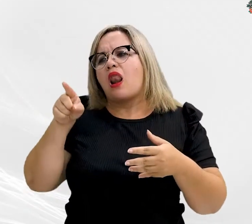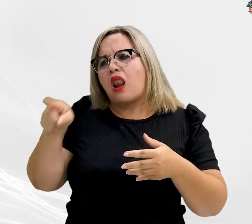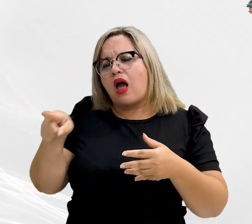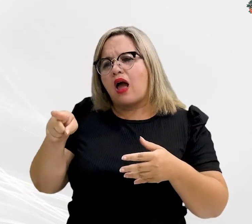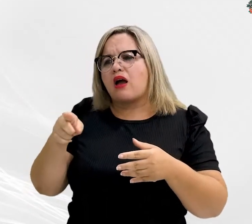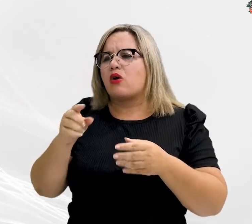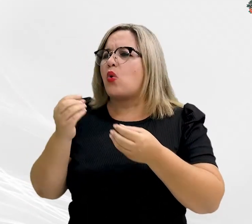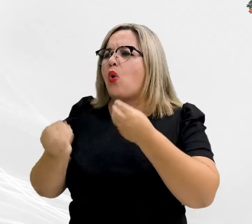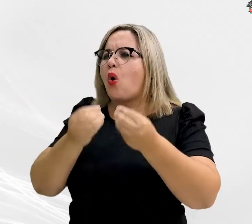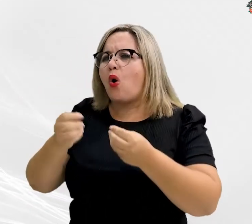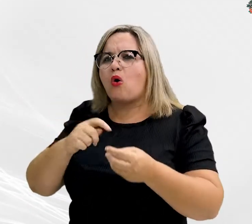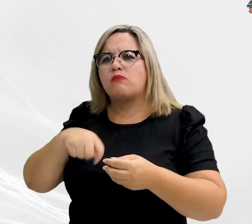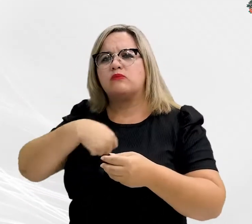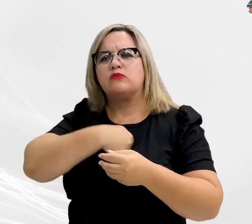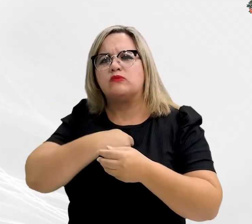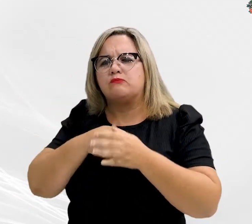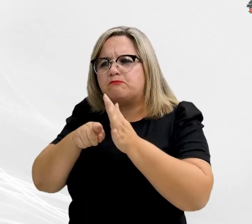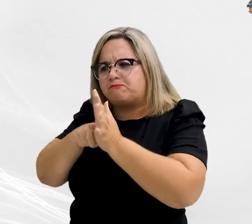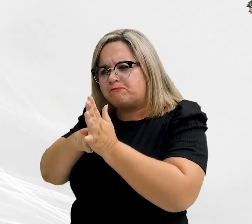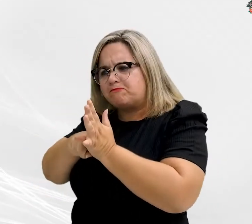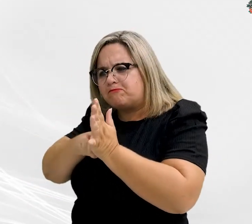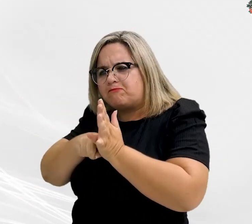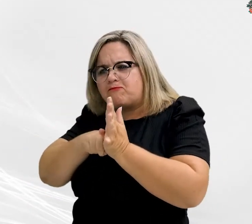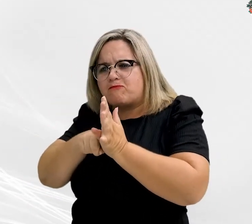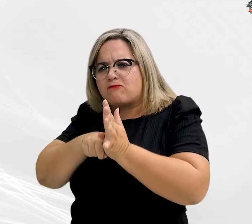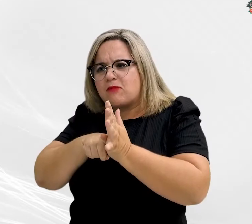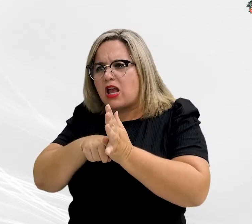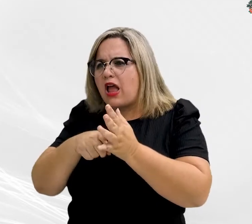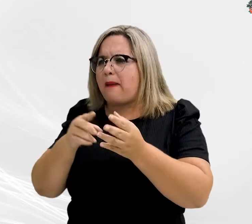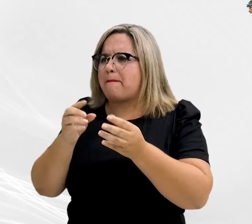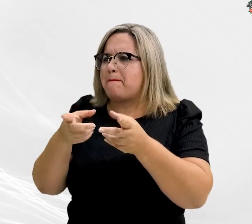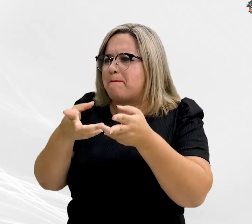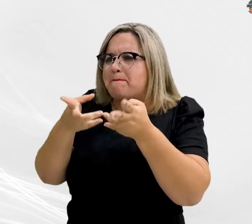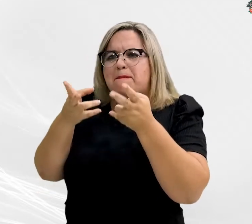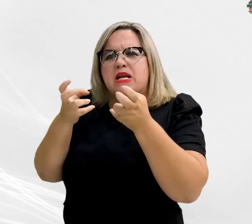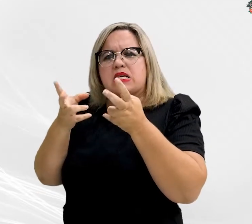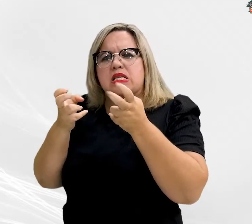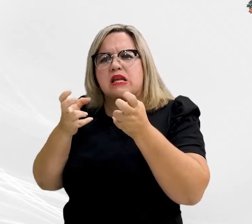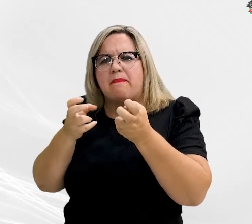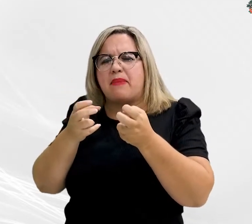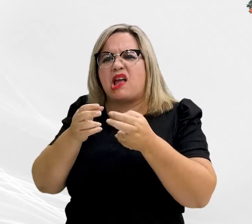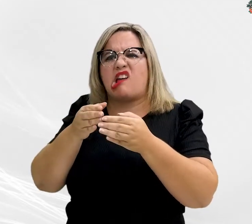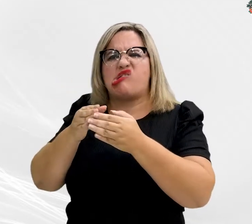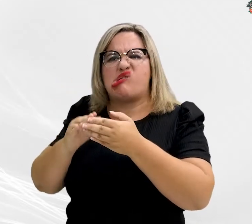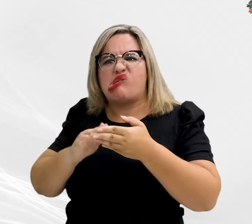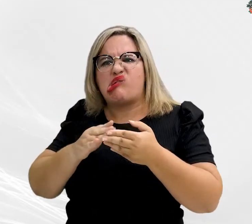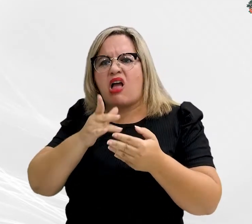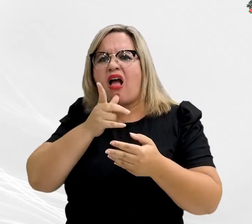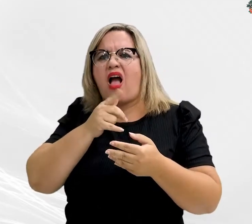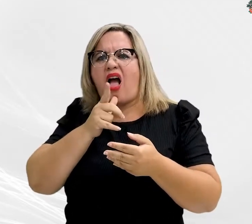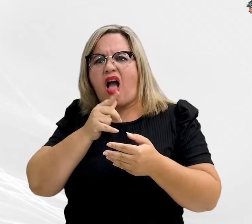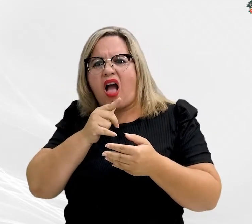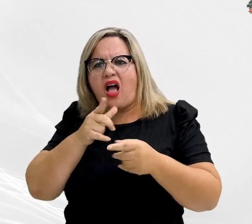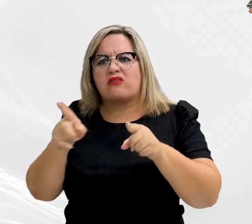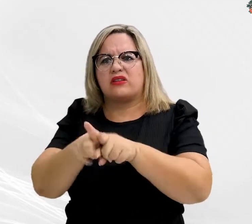de fiscalizar a poluição e degradação dos recursos hídricos e das áreas de preservação permanente